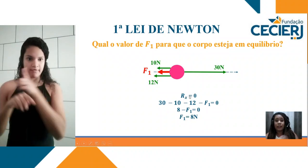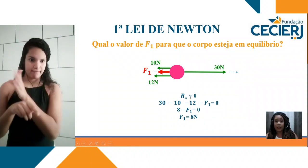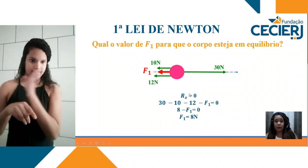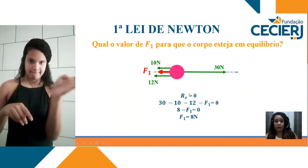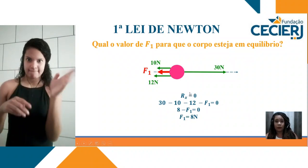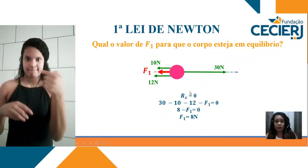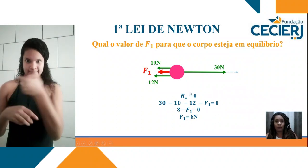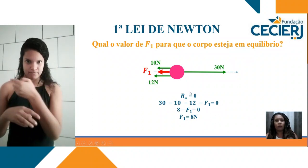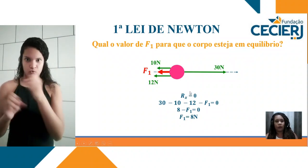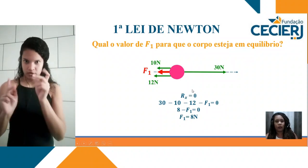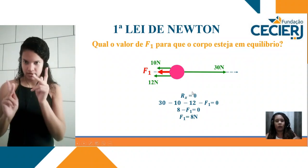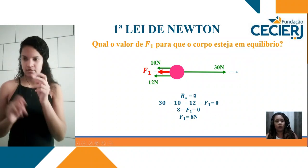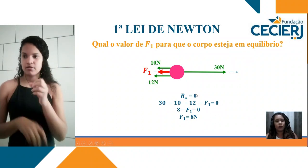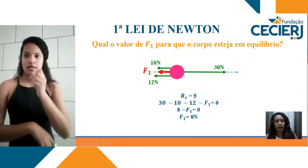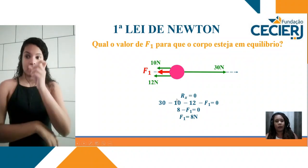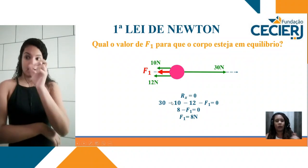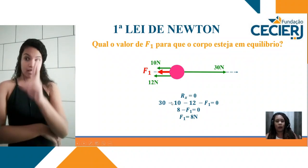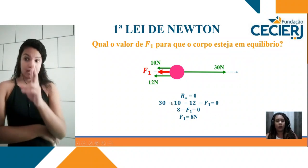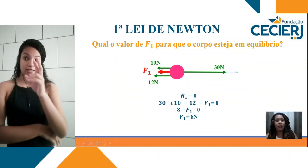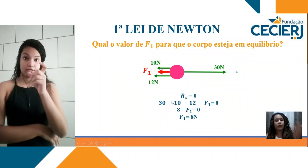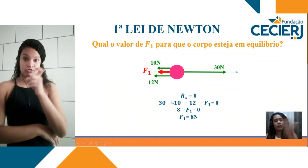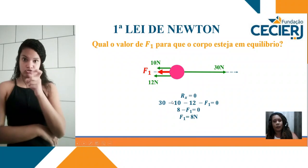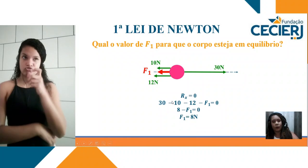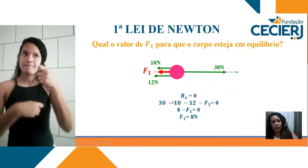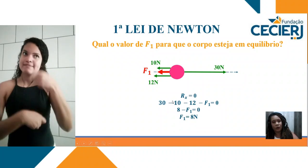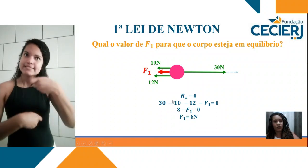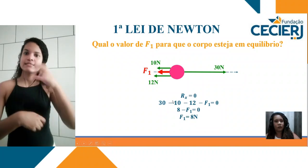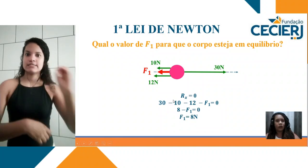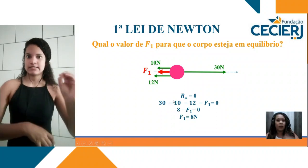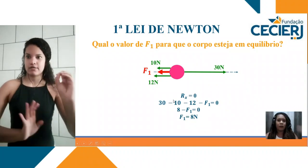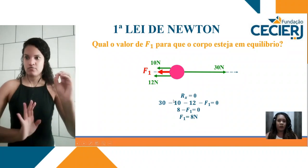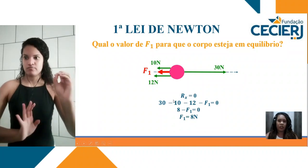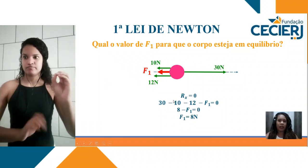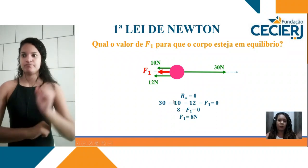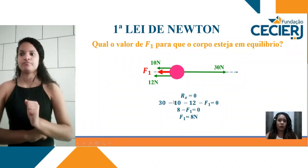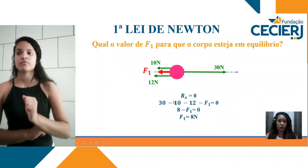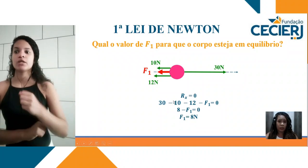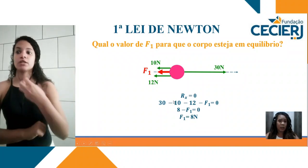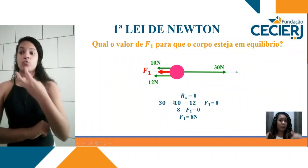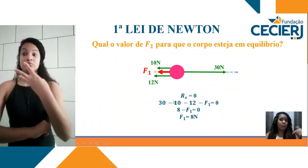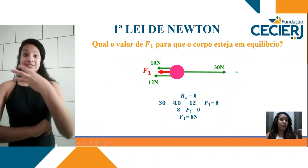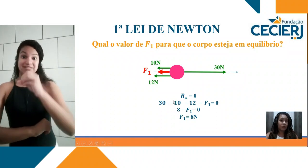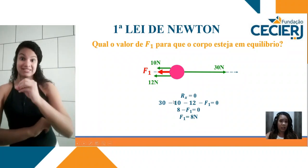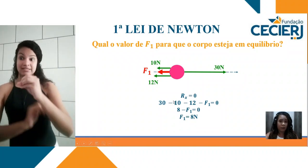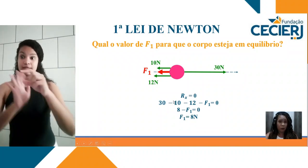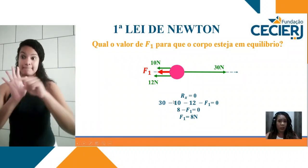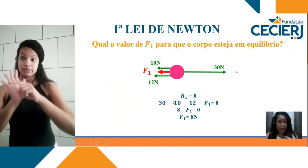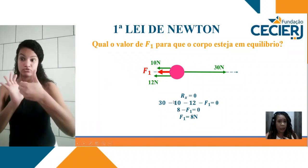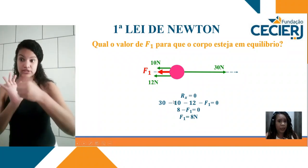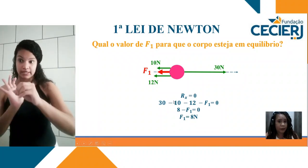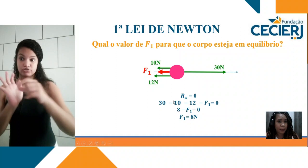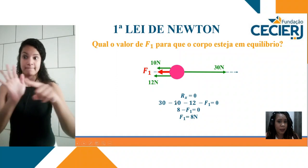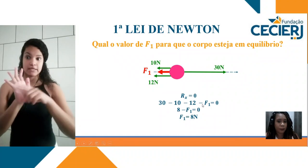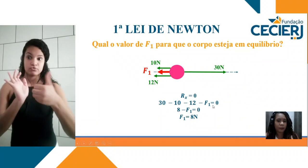vai dar 0. Então, dando 0, temos 30 para o lado positivo, menos 10, menos 12, menos F1, que é